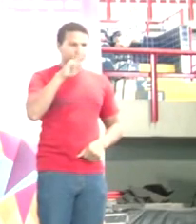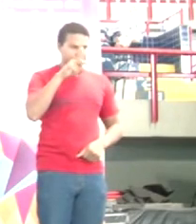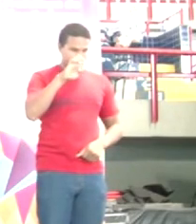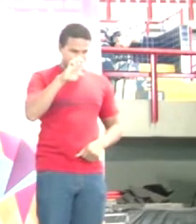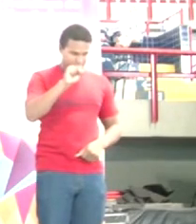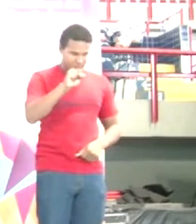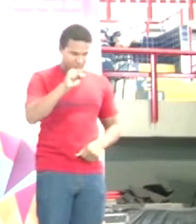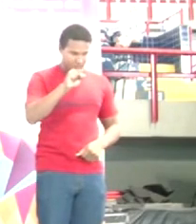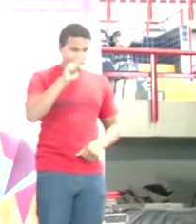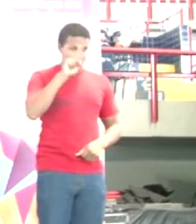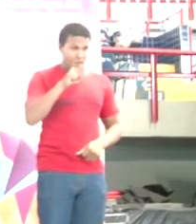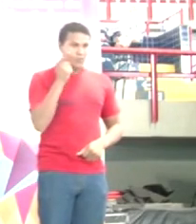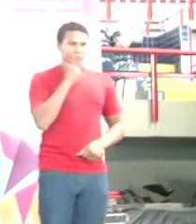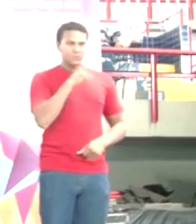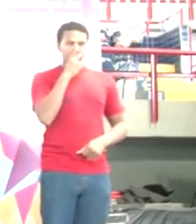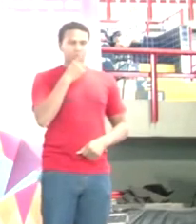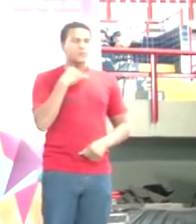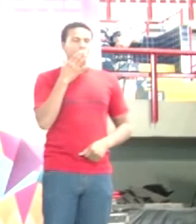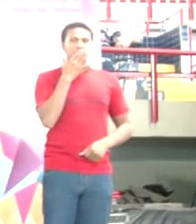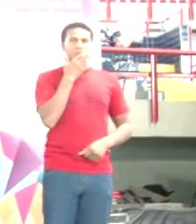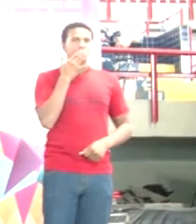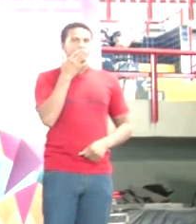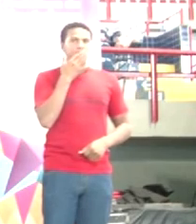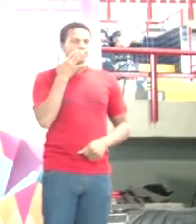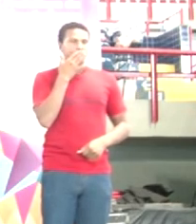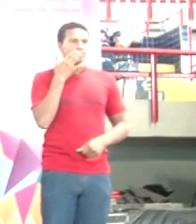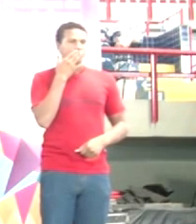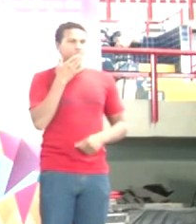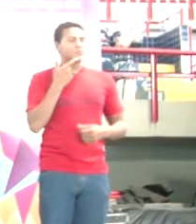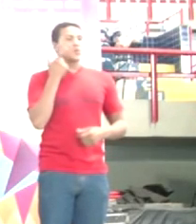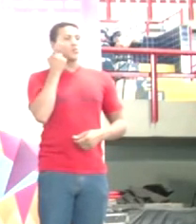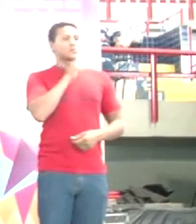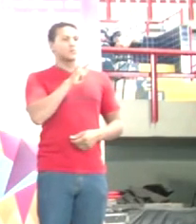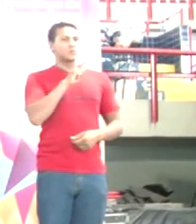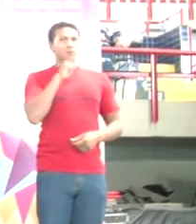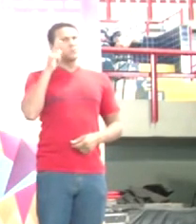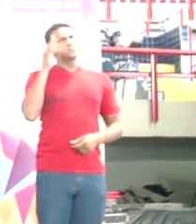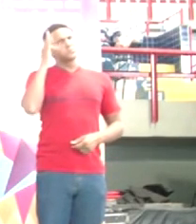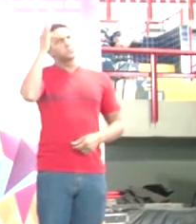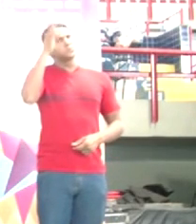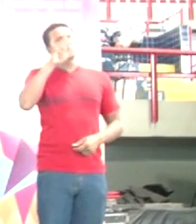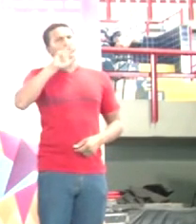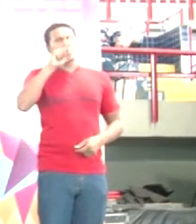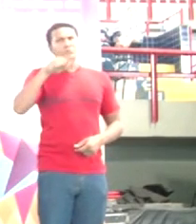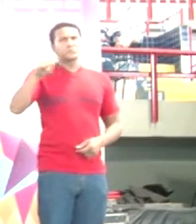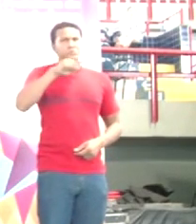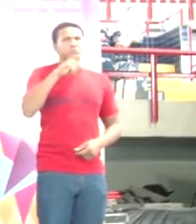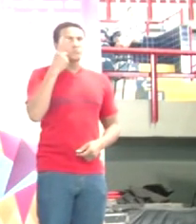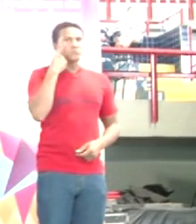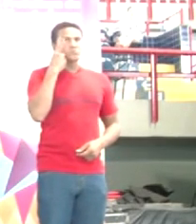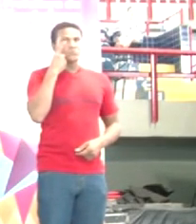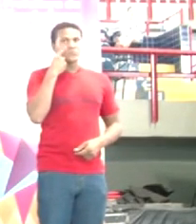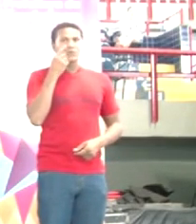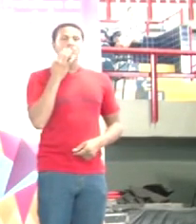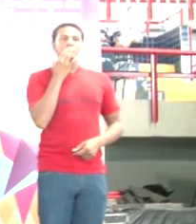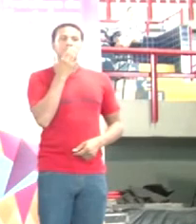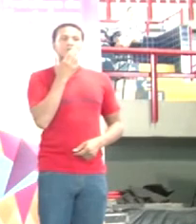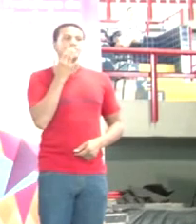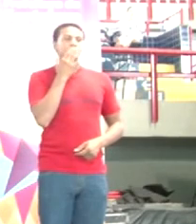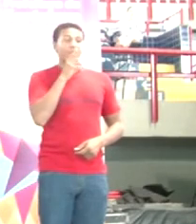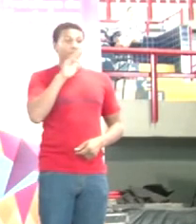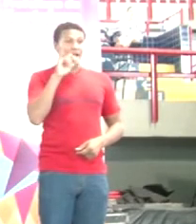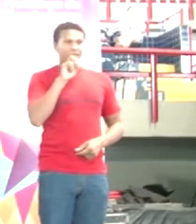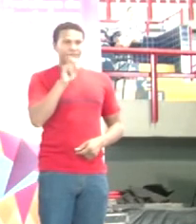anos, um açúcar, que é um carboidrato, que você passa no lábio e ele vai matar o vírus, tá? Então